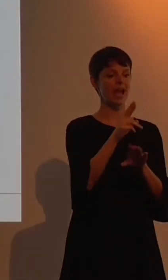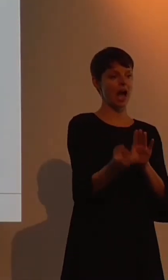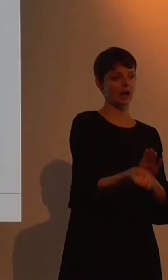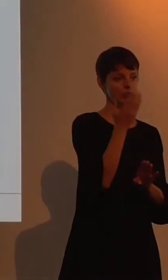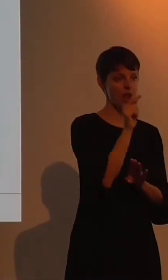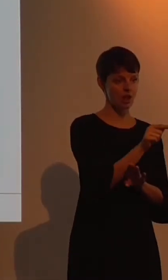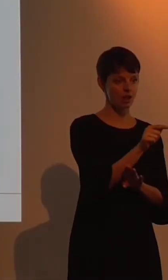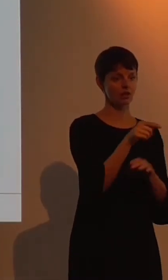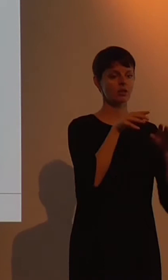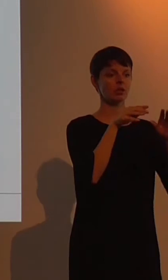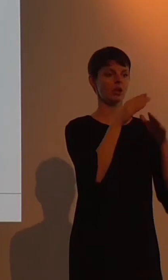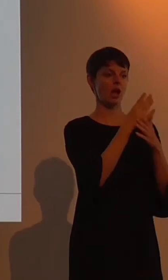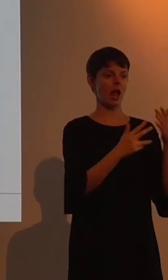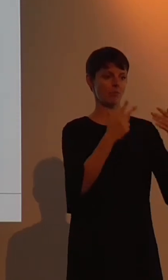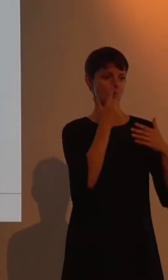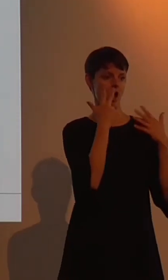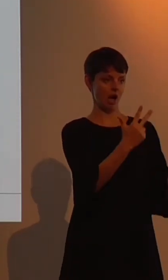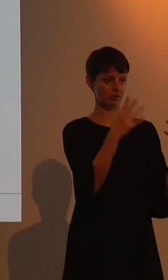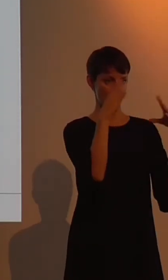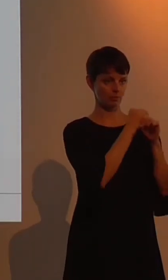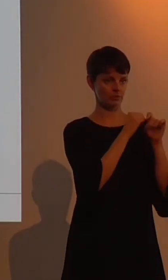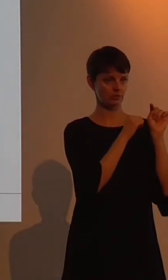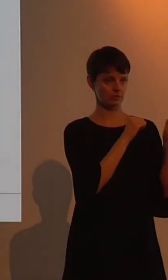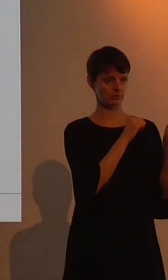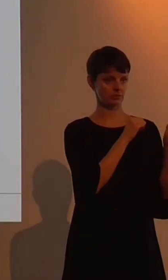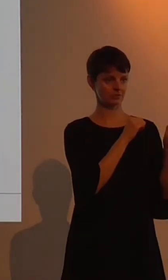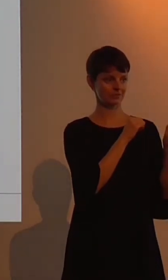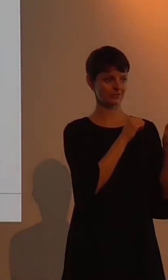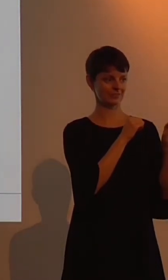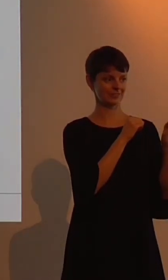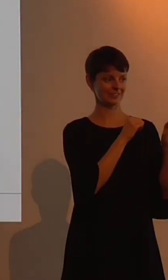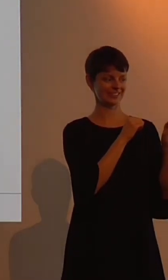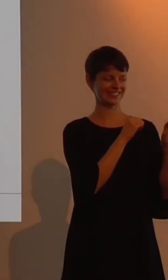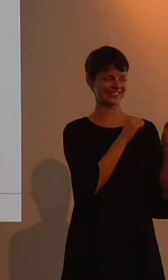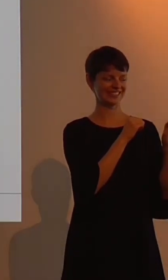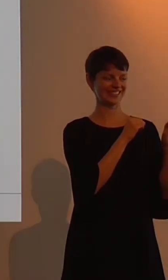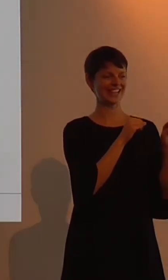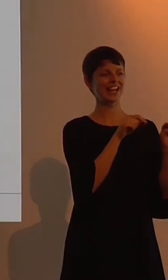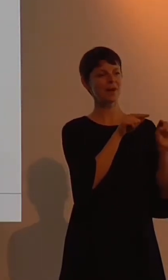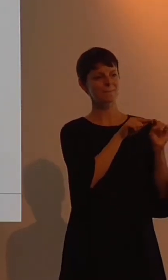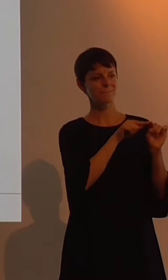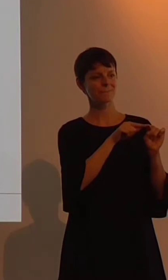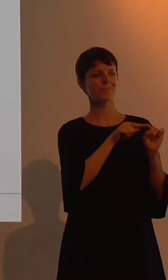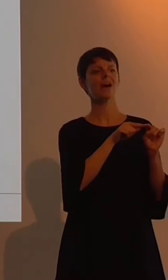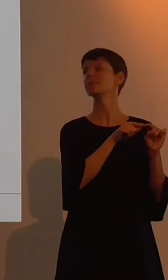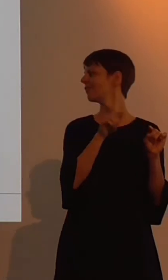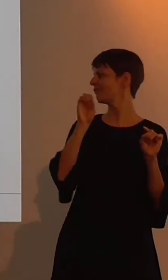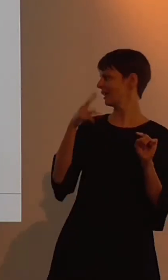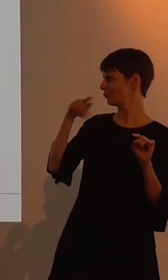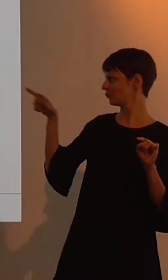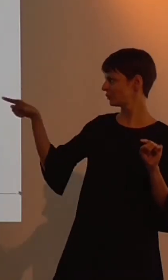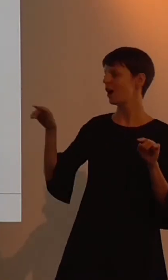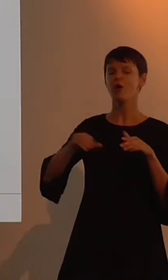unsere Webseite gelauncht haben. Die Sache haben wir heute also neu designt. 1930 bis 1950 das